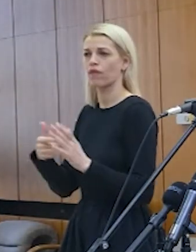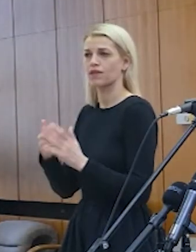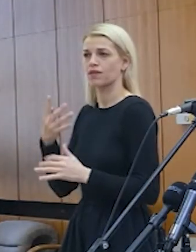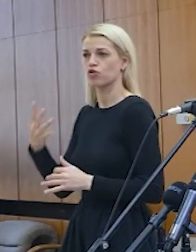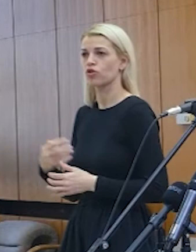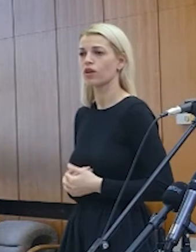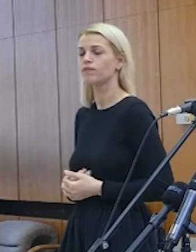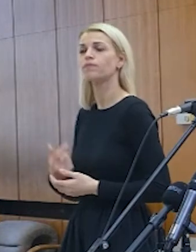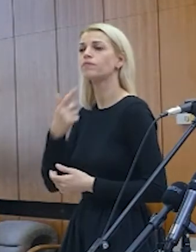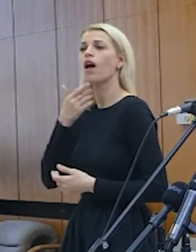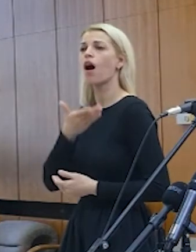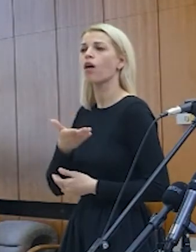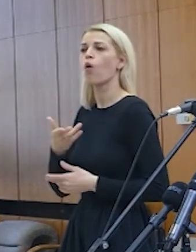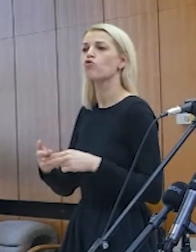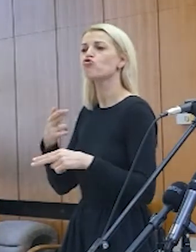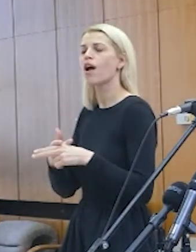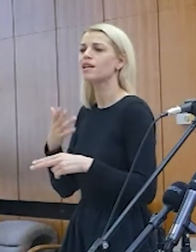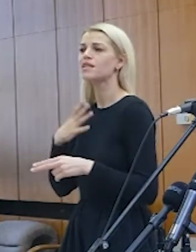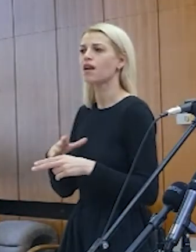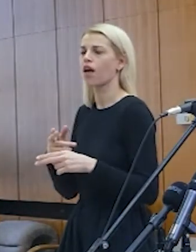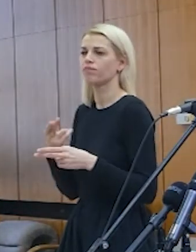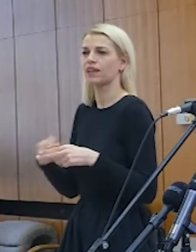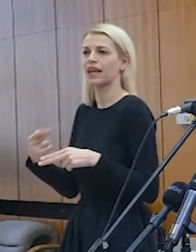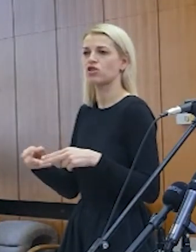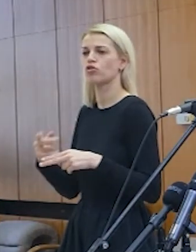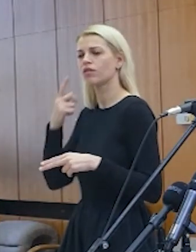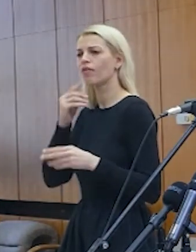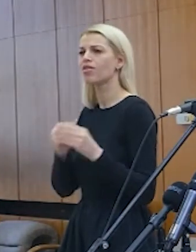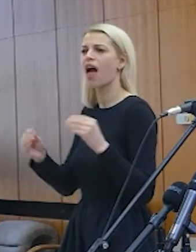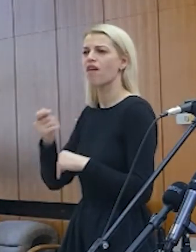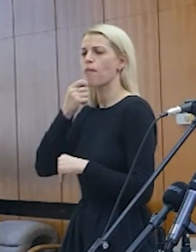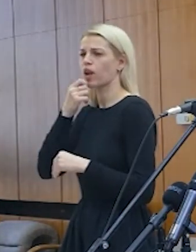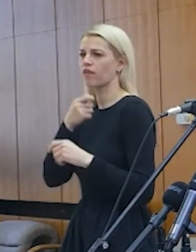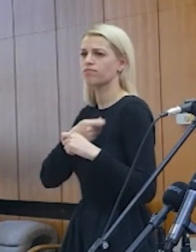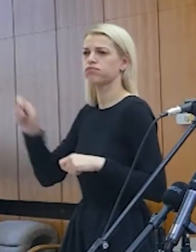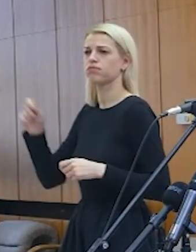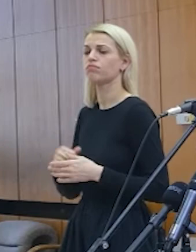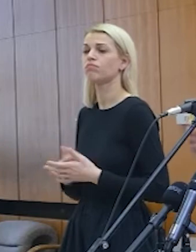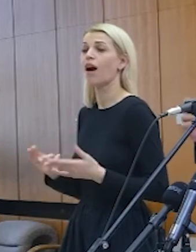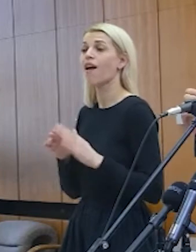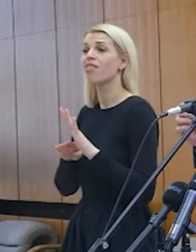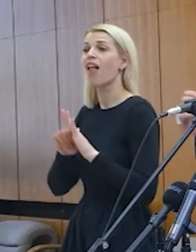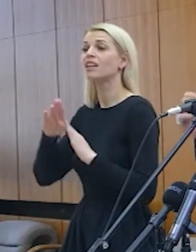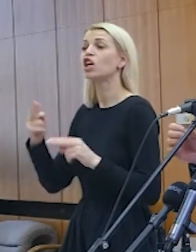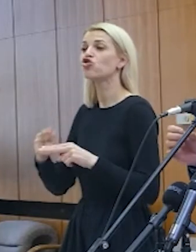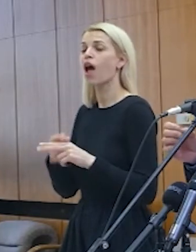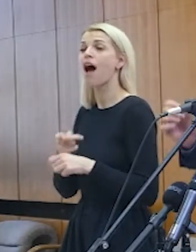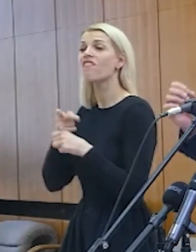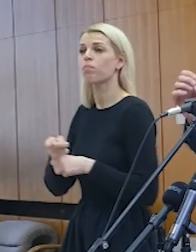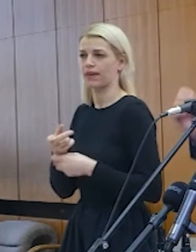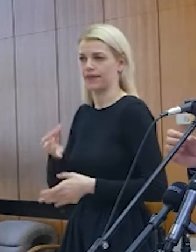2004. Ako sa s tým chce štát popasovať? Najviac zdražili potraviny, paliva, bývanie. Infláciu štát nevie ovplyvniť. Toto si prosím vás